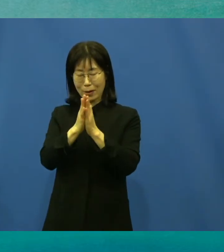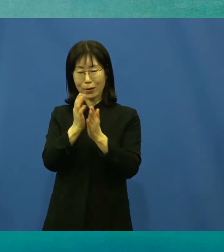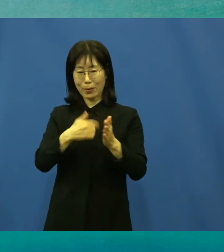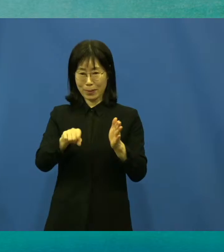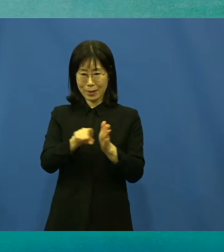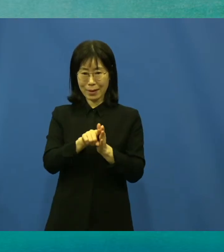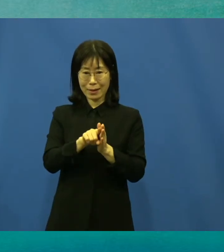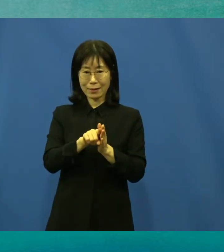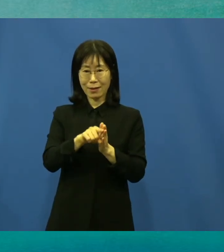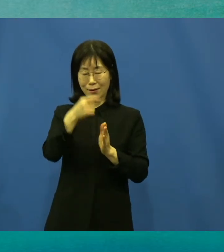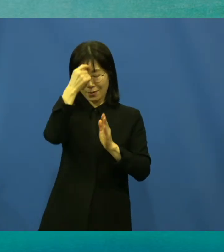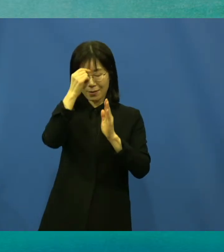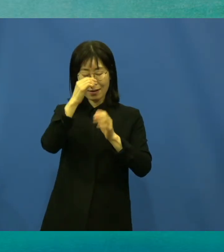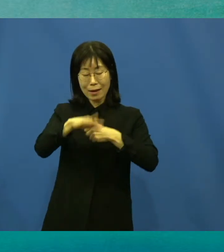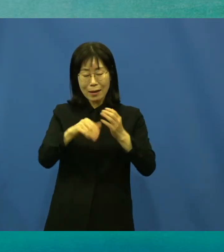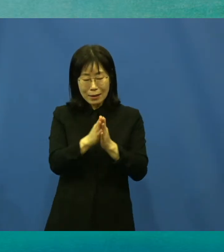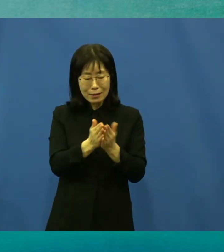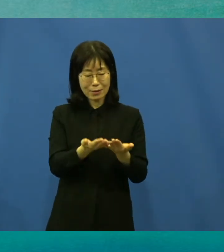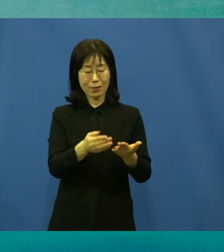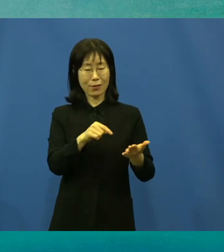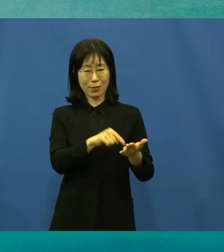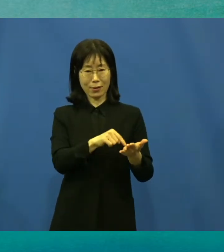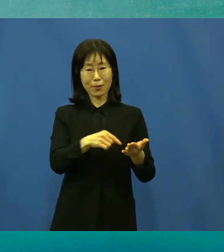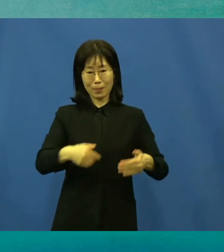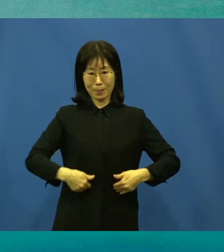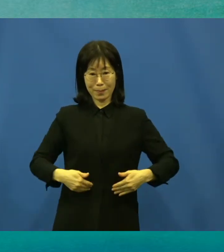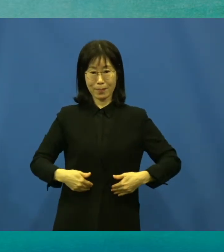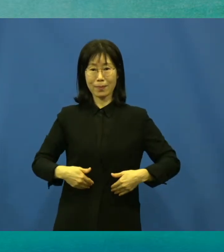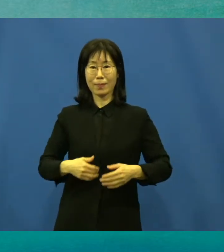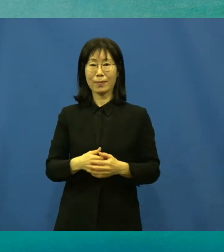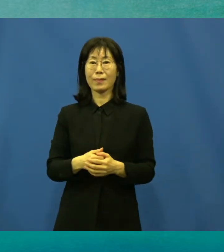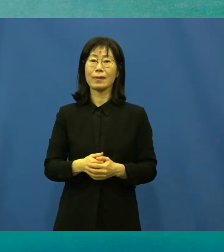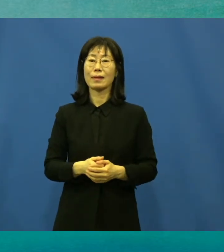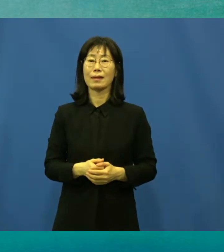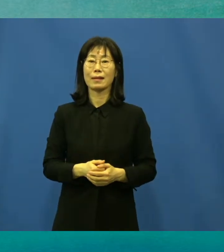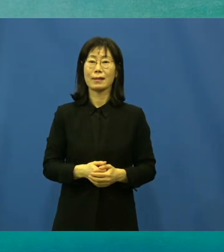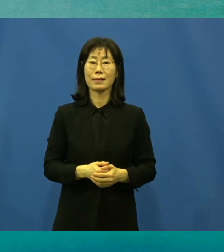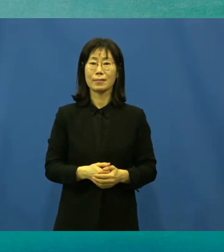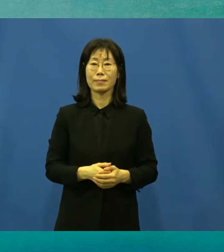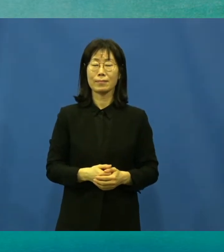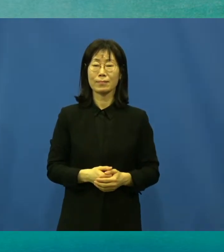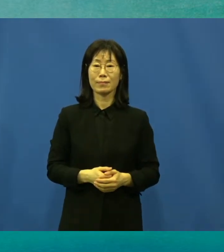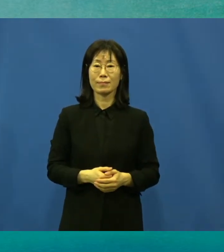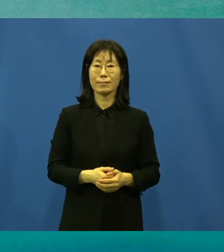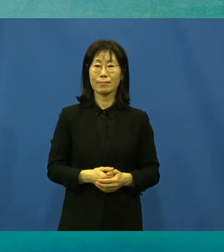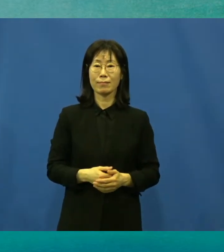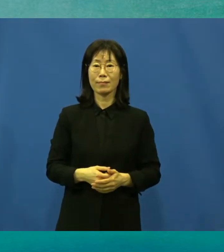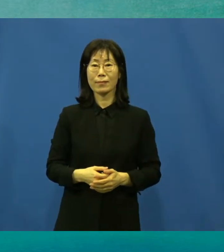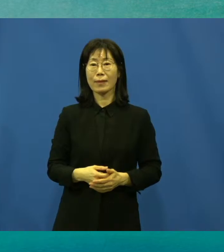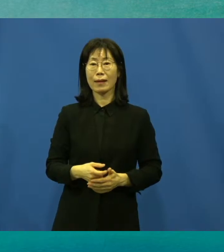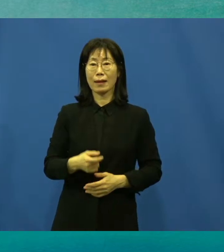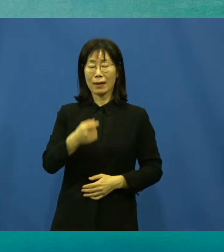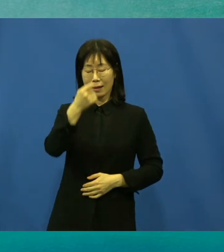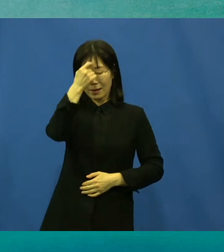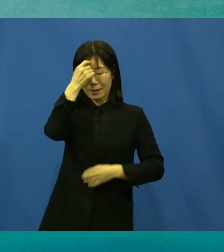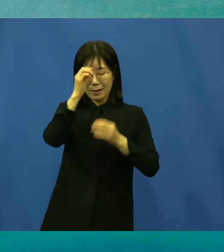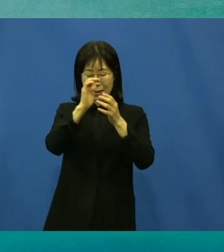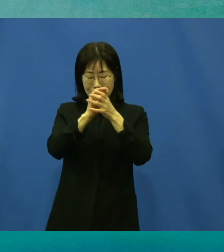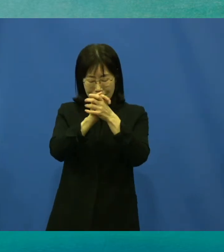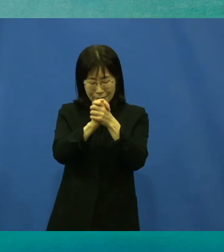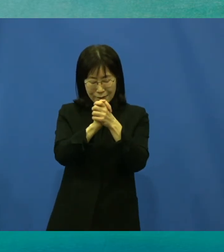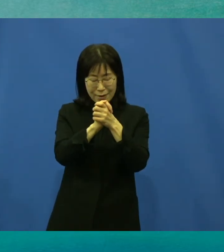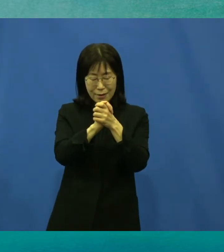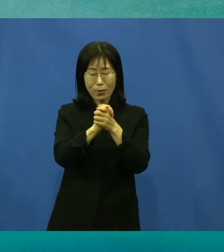되는 것이 아닙니다. 우리가 매달린다고 되는 게 아니에요. 기도의 출발점이 하나님이라는 거죠. 누가